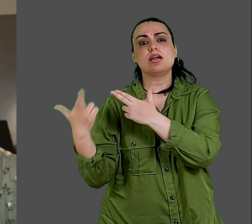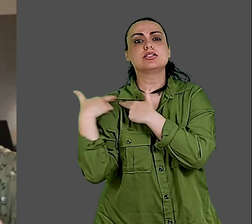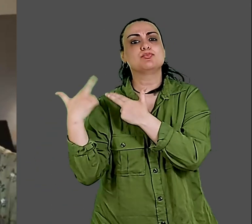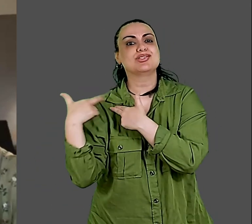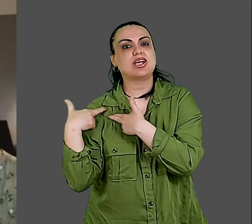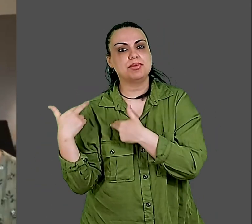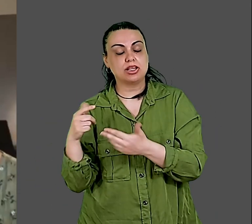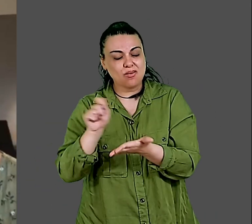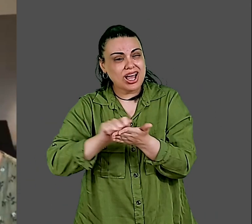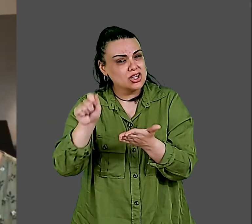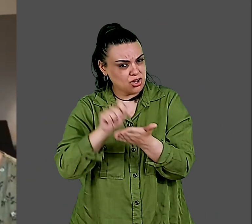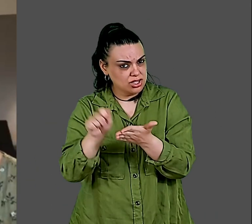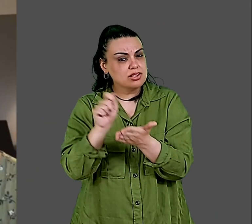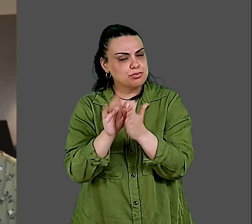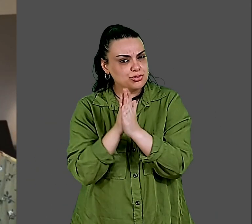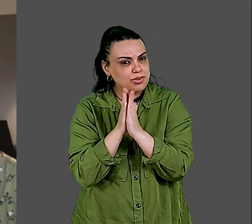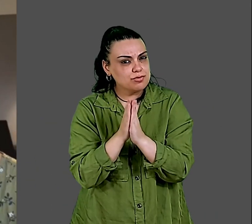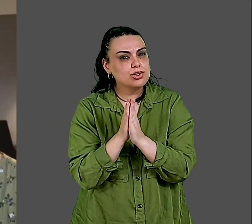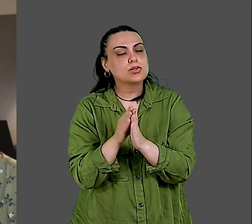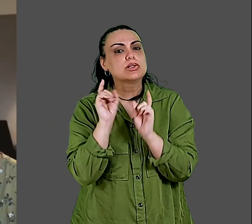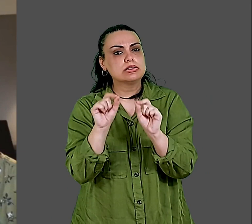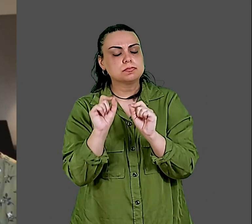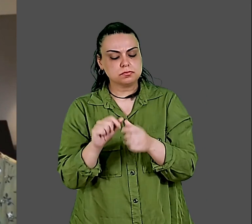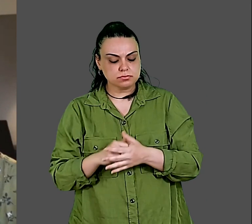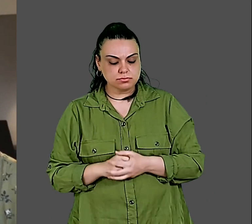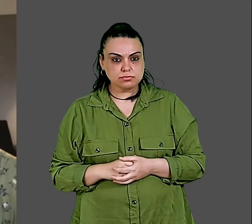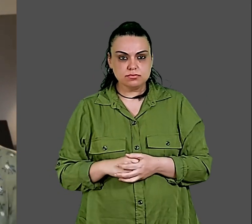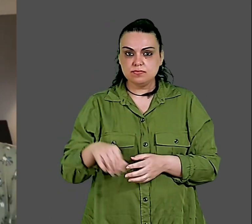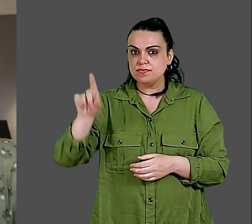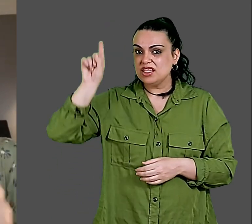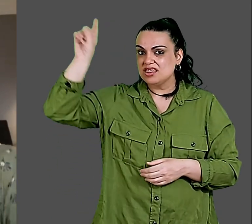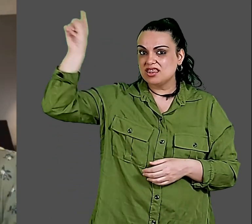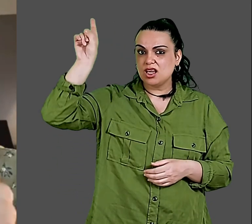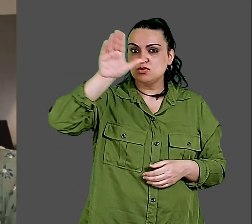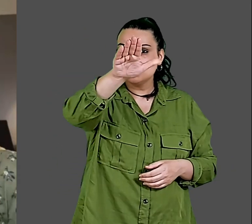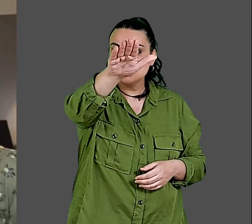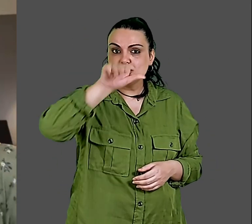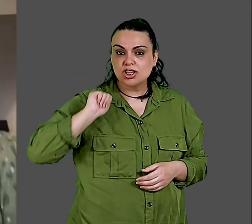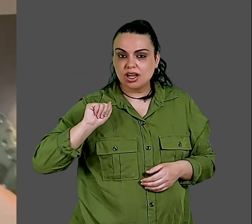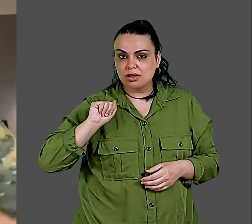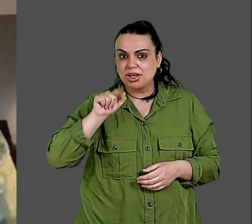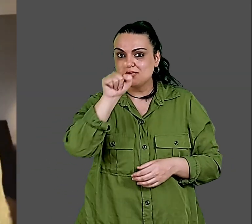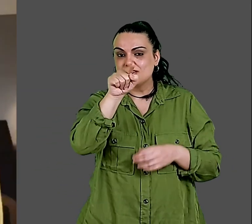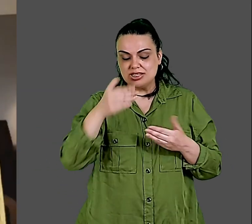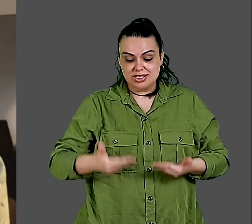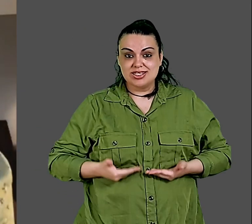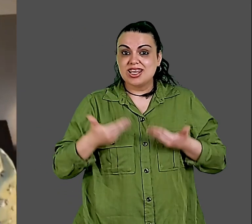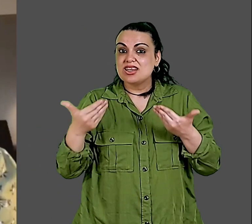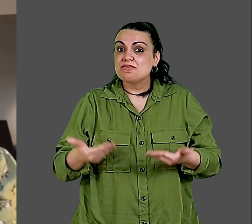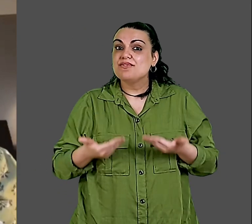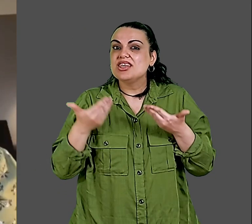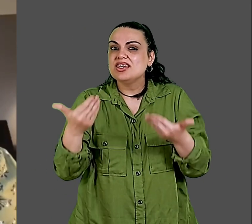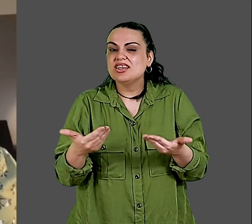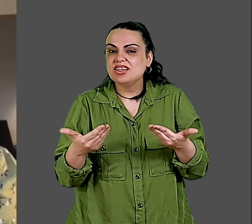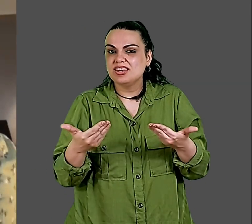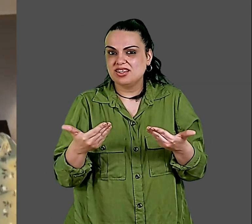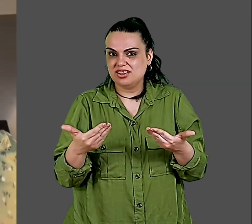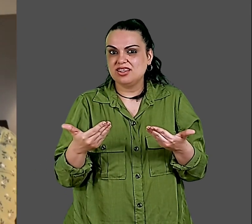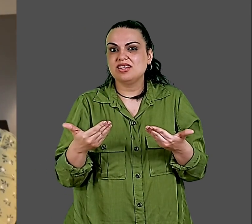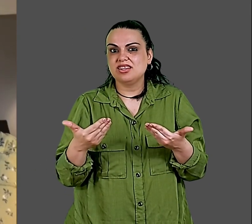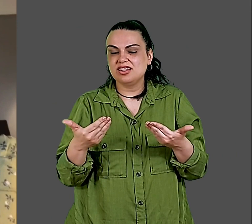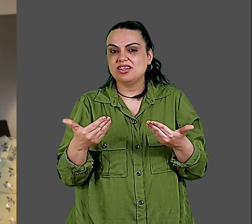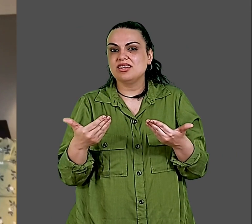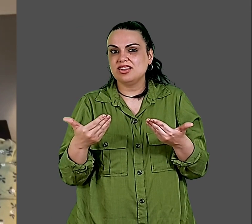missão. Segundo ponto, se puder, anote isso aí, por favor. Você foi chamado para servir